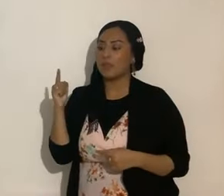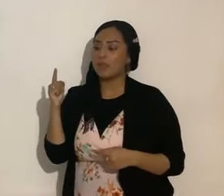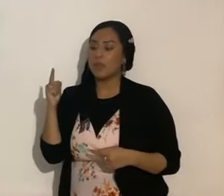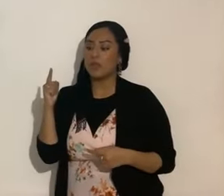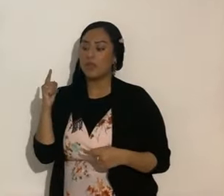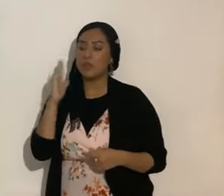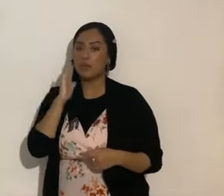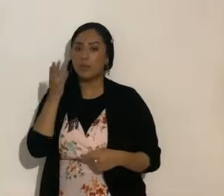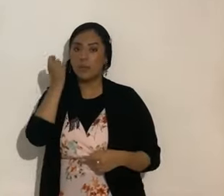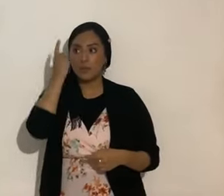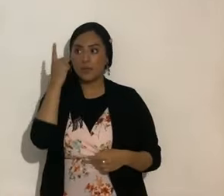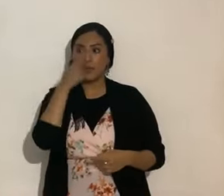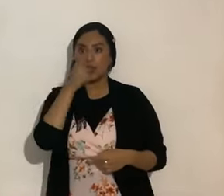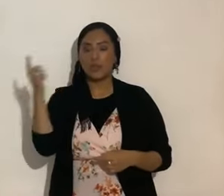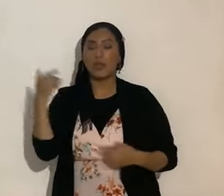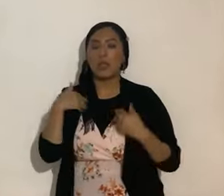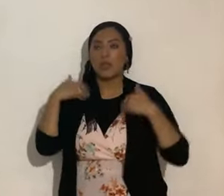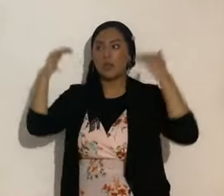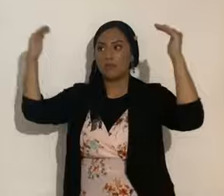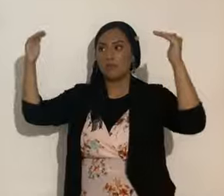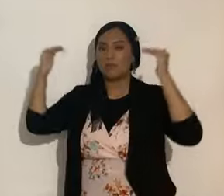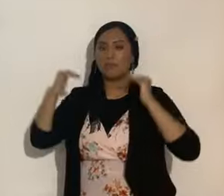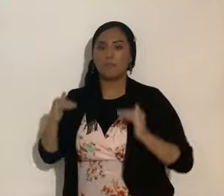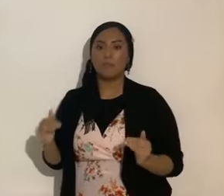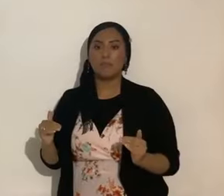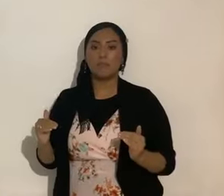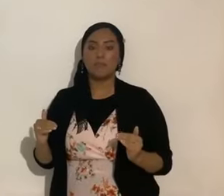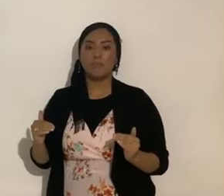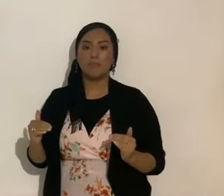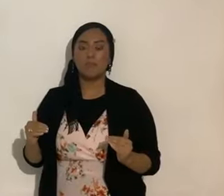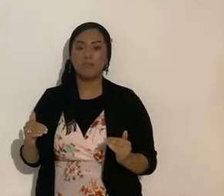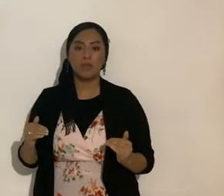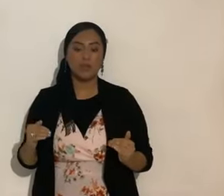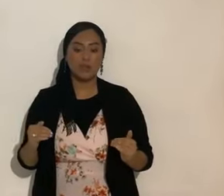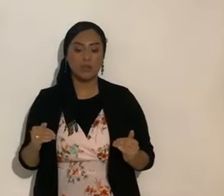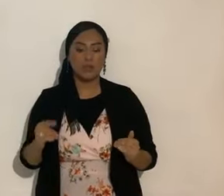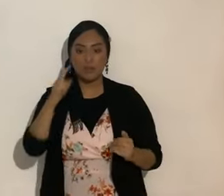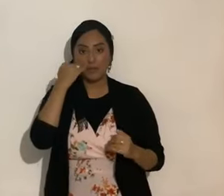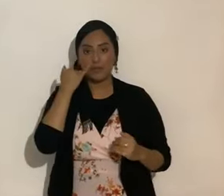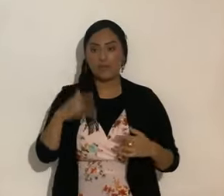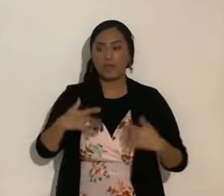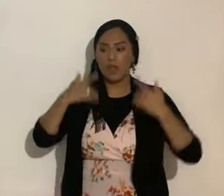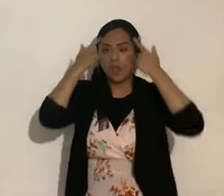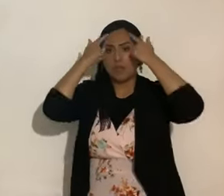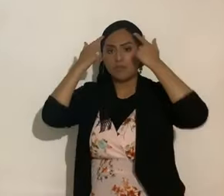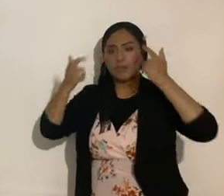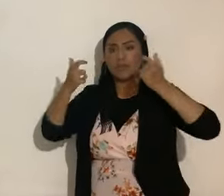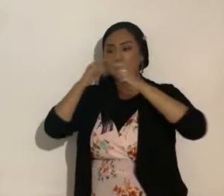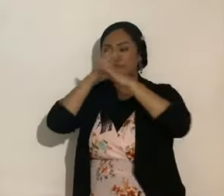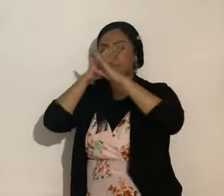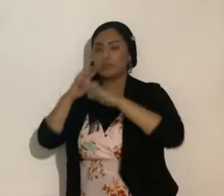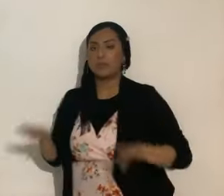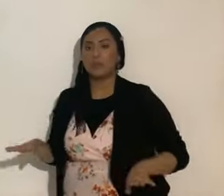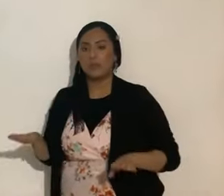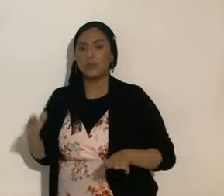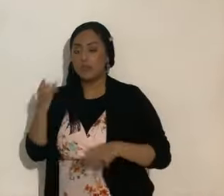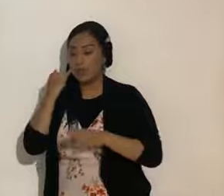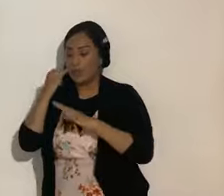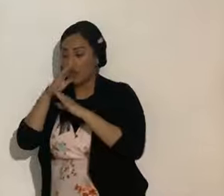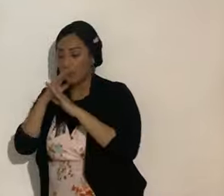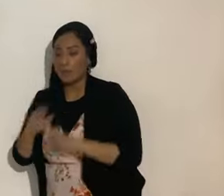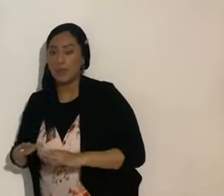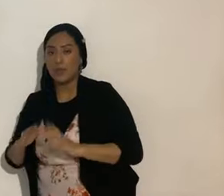van a darse cuenta que han sido degradados, porque el que se exalta es humillado y el que se humilla es exaltado. No